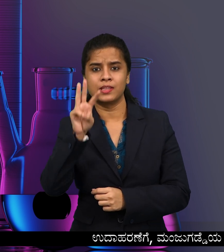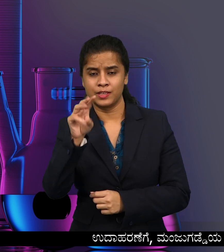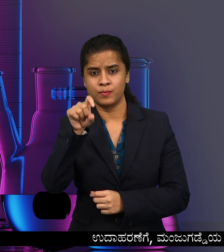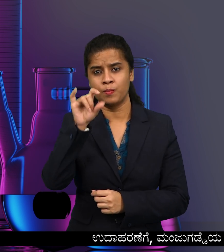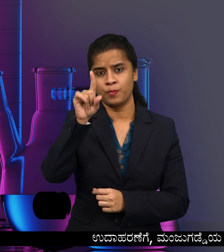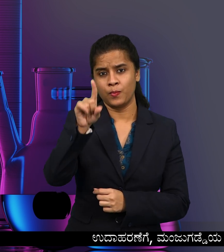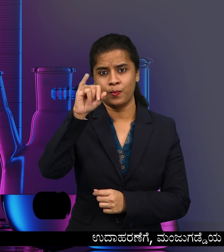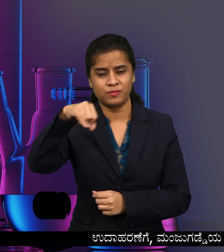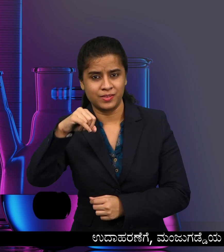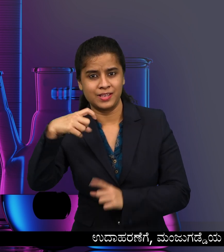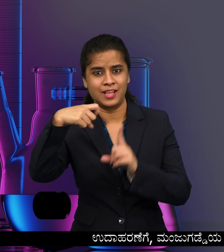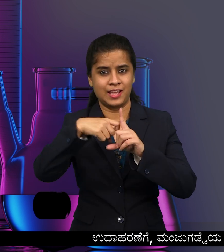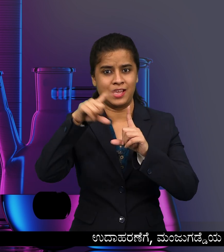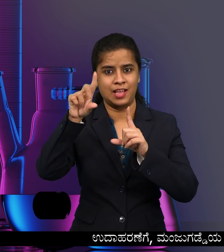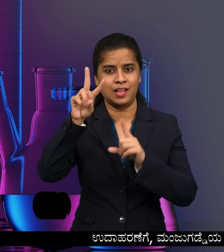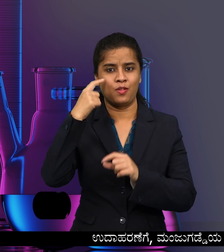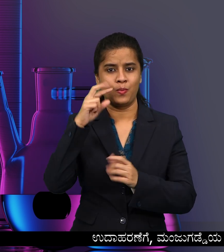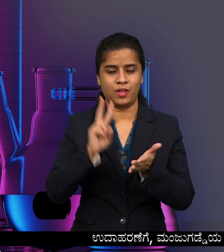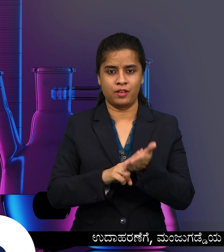273.16 ಕೆಲ್ವಿನ್ ಆಗಿದೆ.